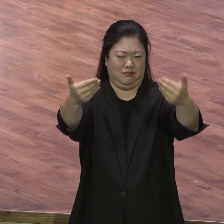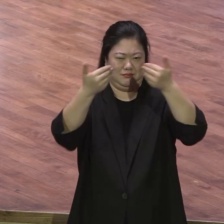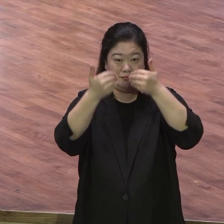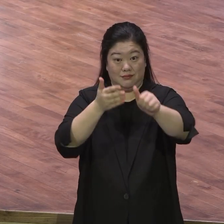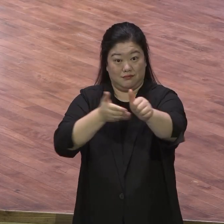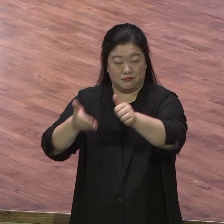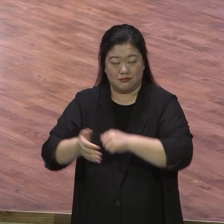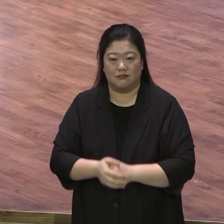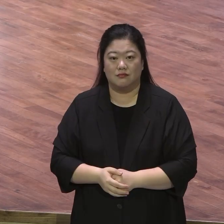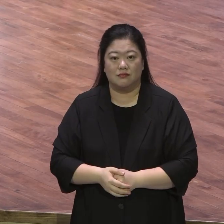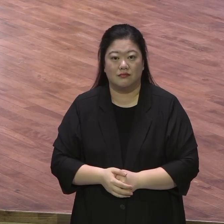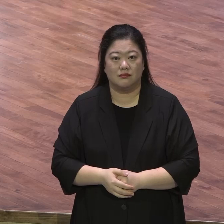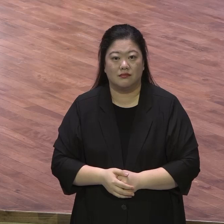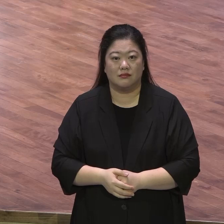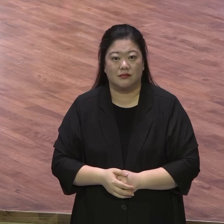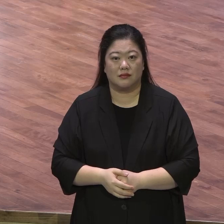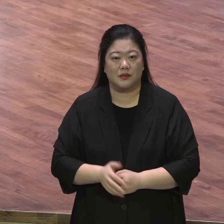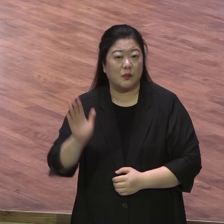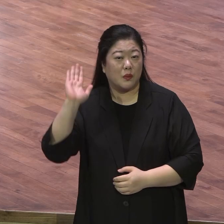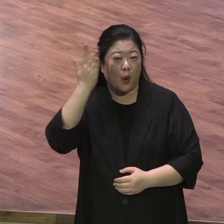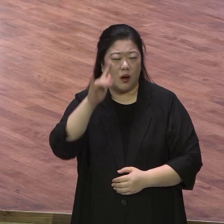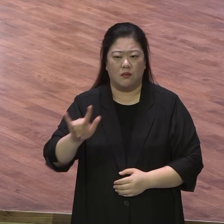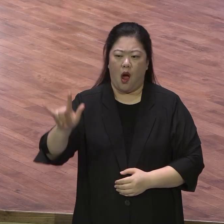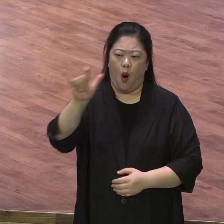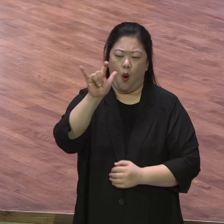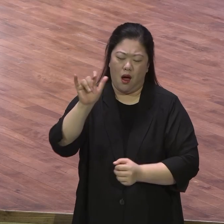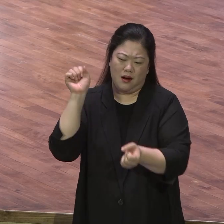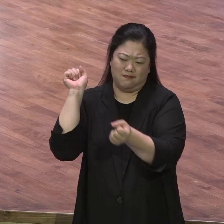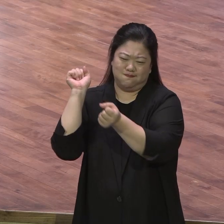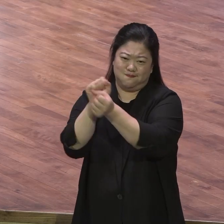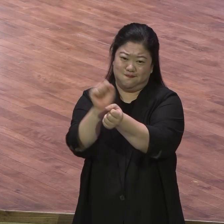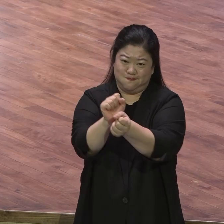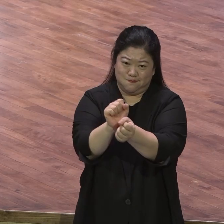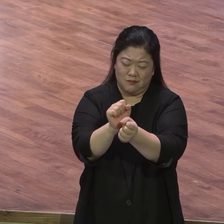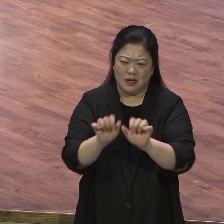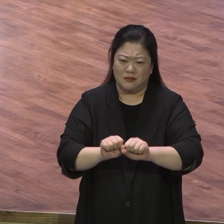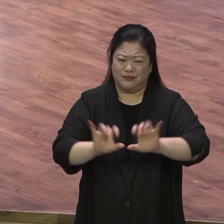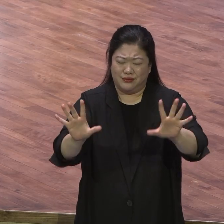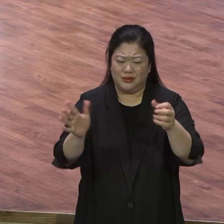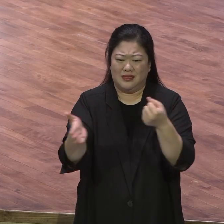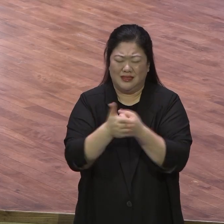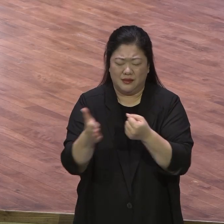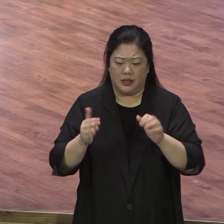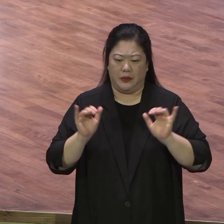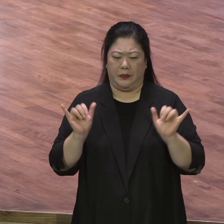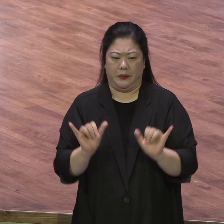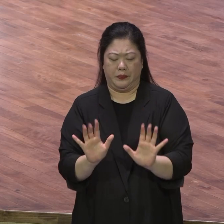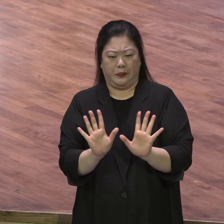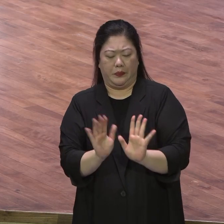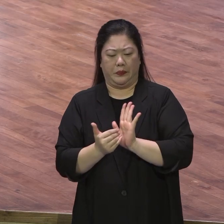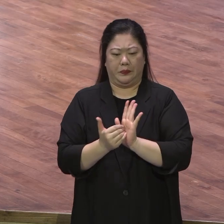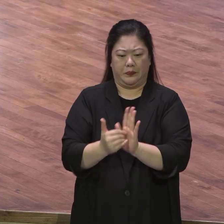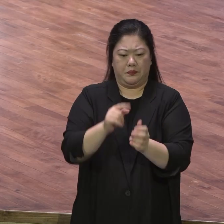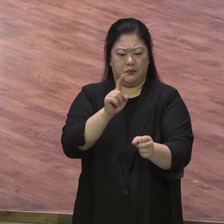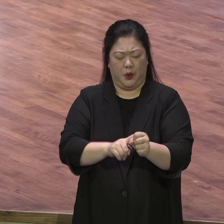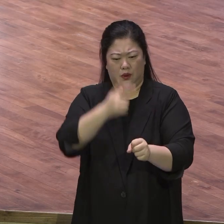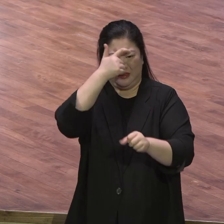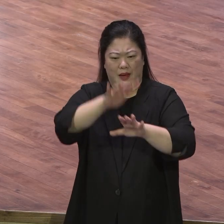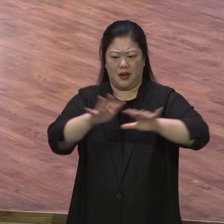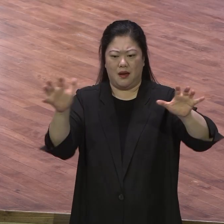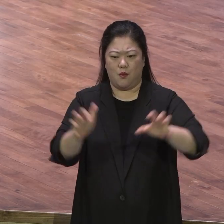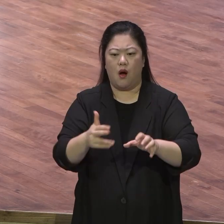코로나19로 인해서 우리를 모이지 못하게 하지만 그러나 우리는